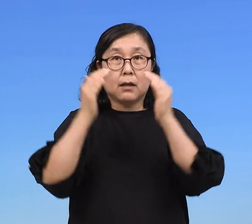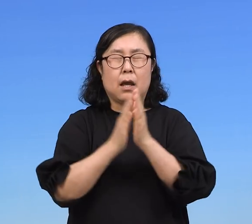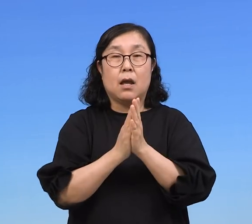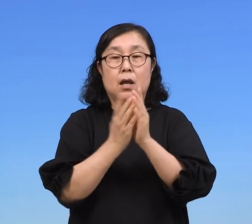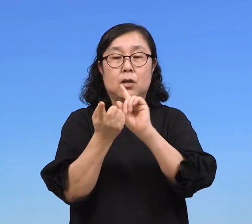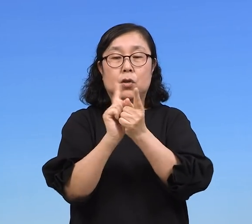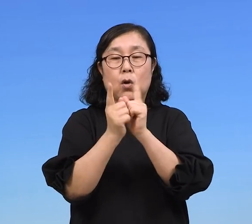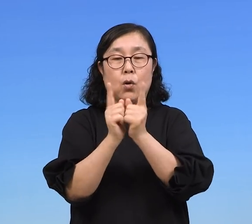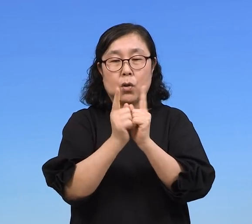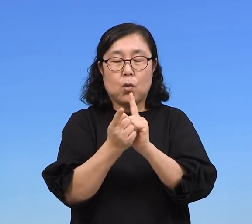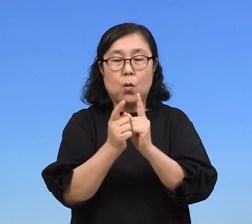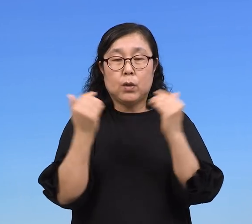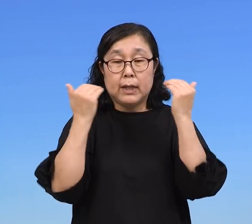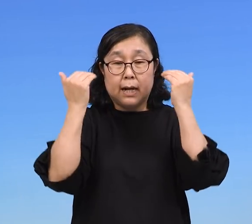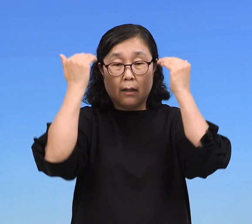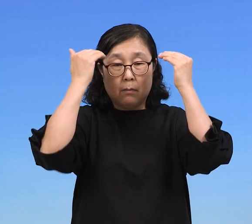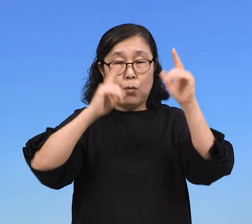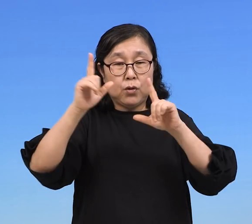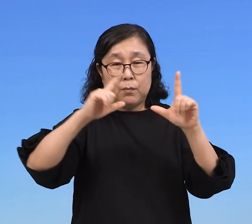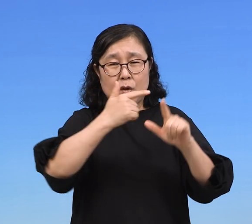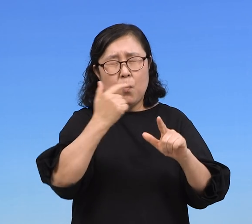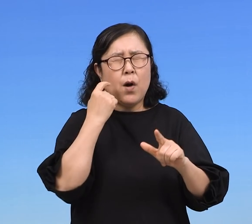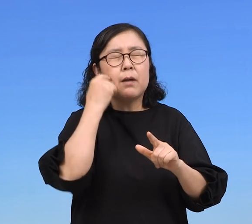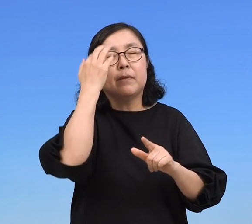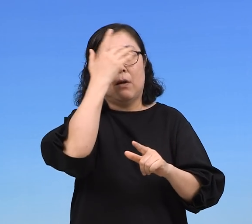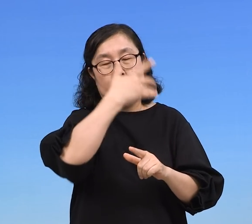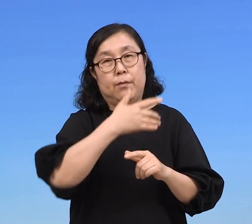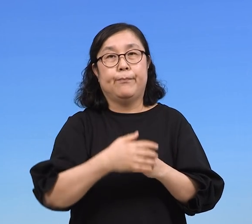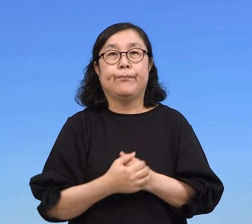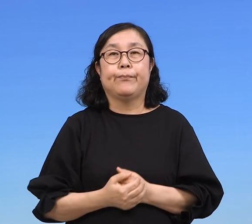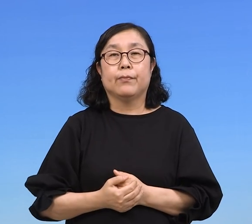자라시고, 상상만 해도 아름답지 않습니까?